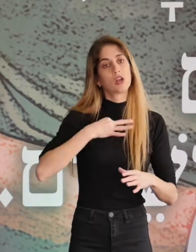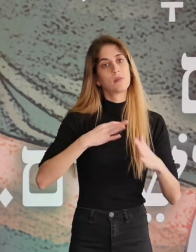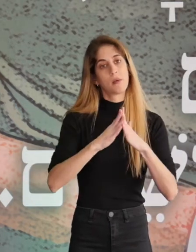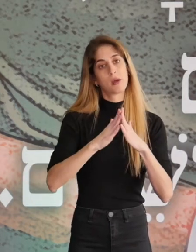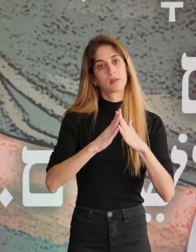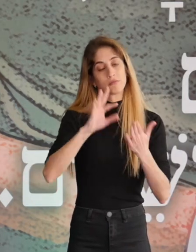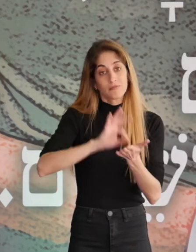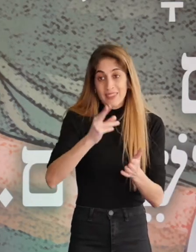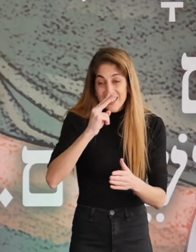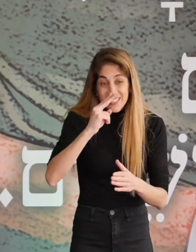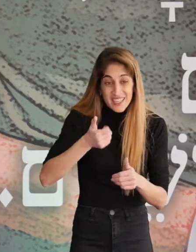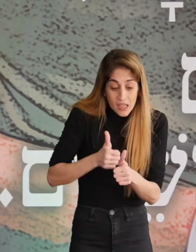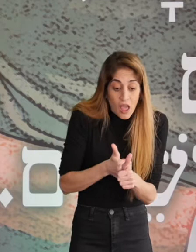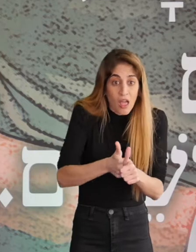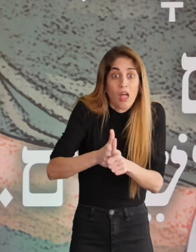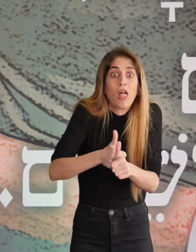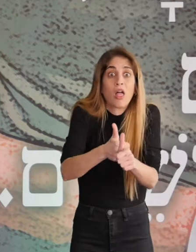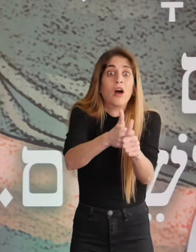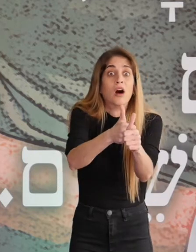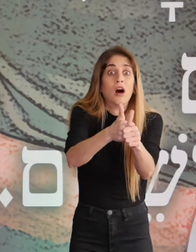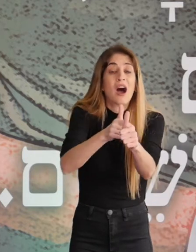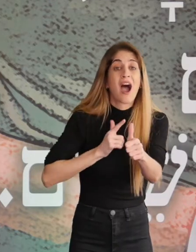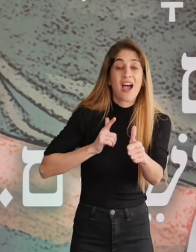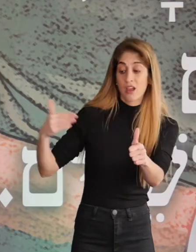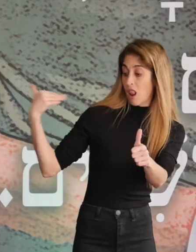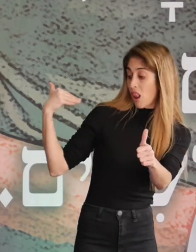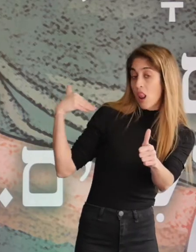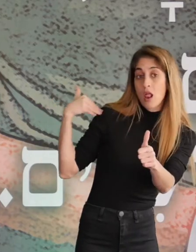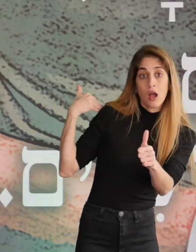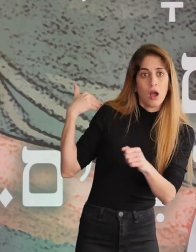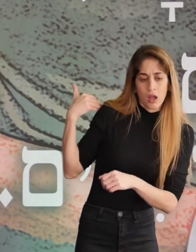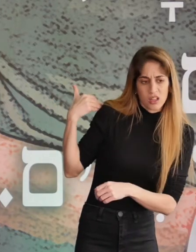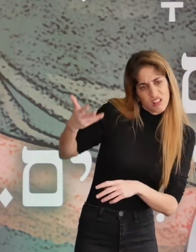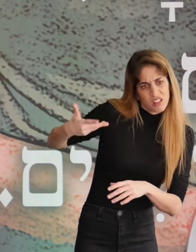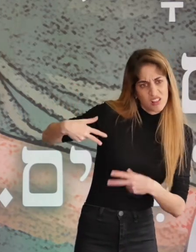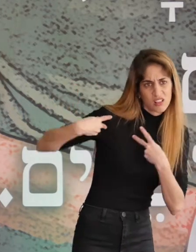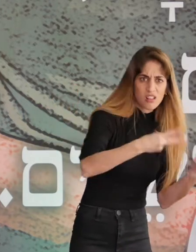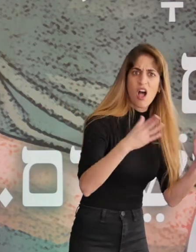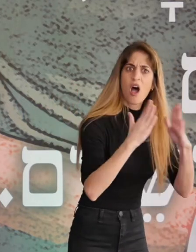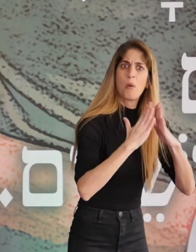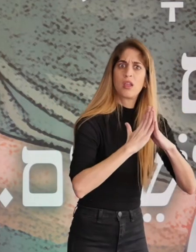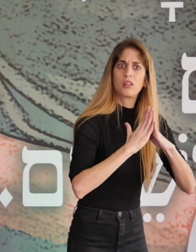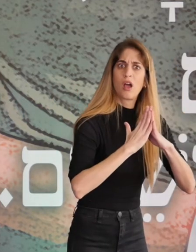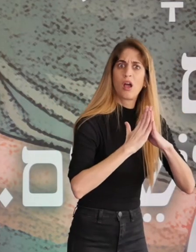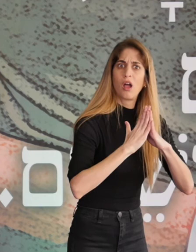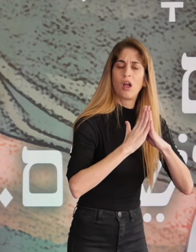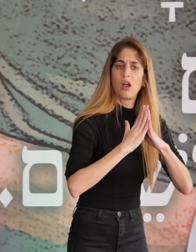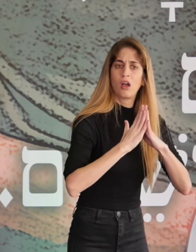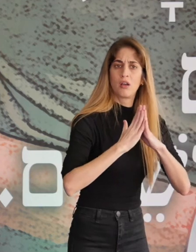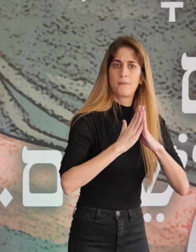כשניסיתי ללכת אחריו, החייל אמר לי להיכנס בחזרה הביתה, כי הם